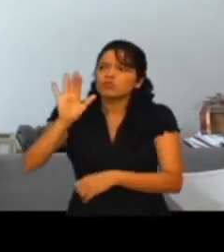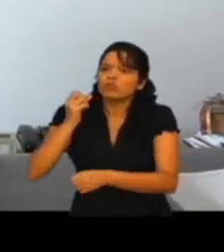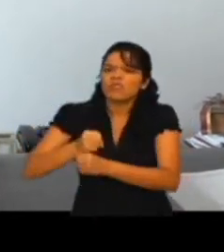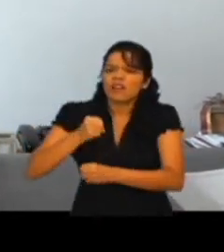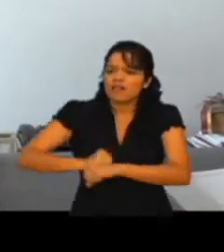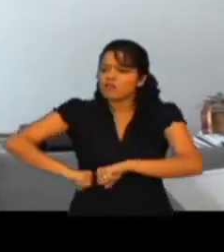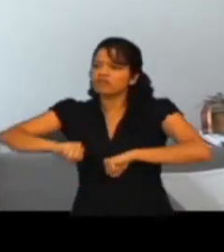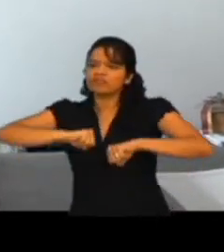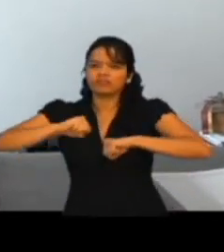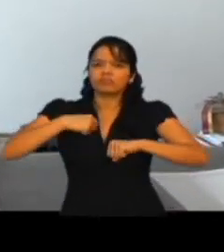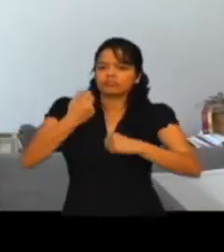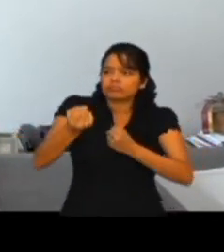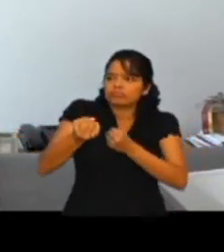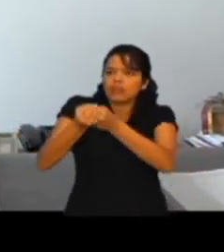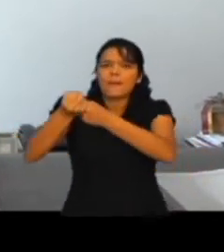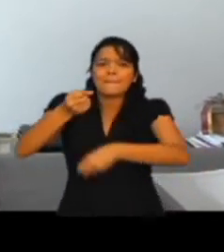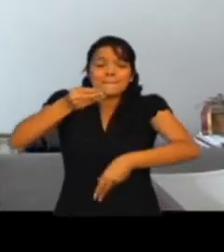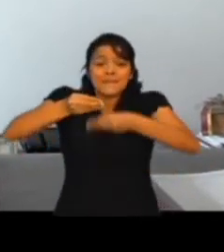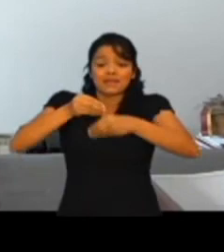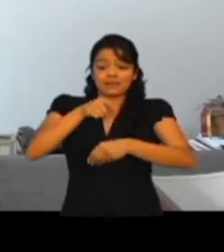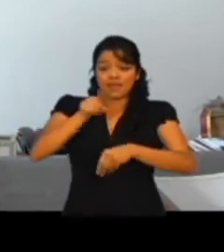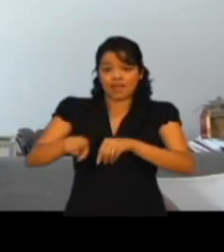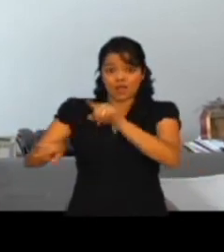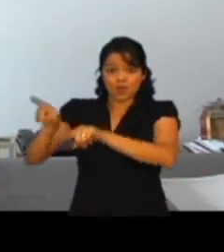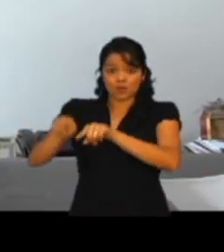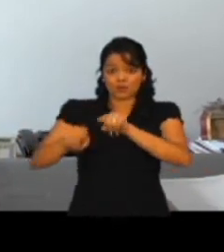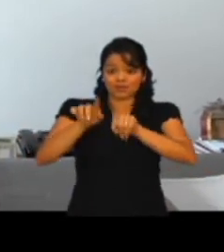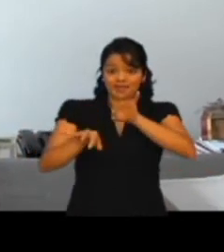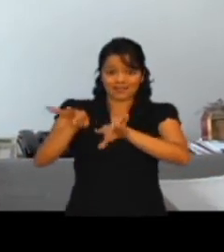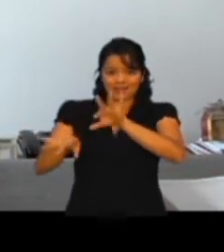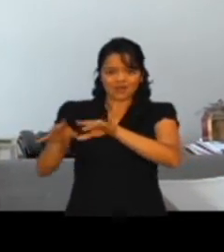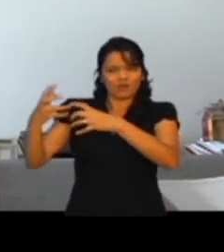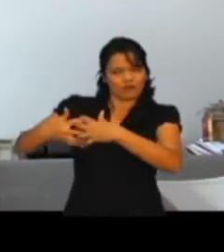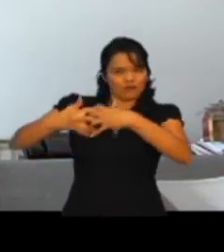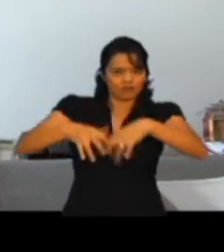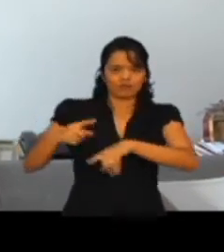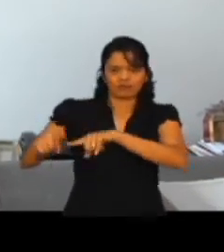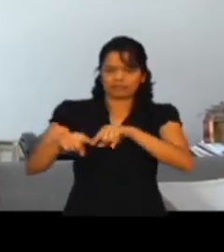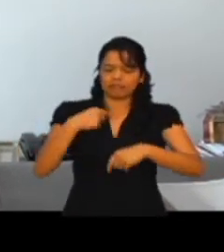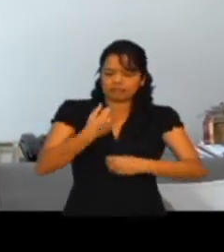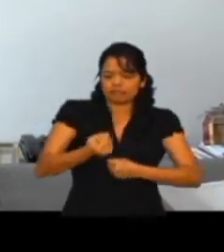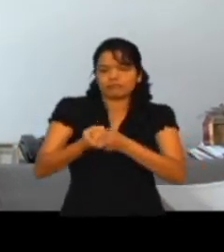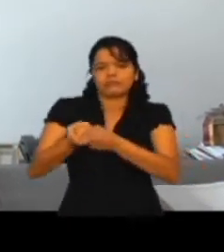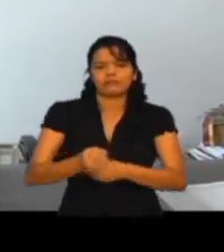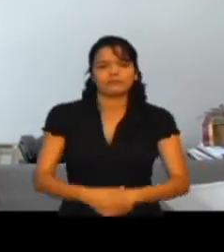del gobernador, de su trabajo, como también de los secretarios y los diferentes funcionarios.